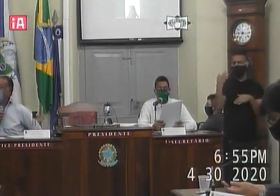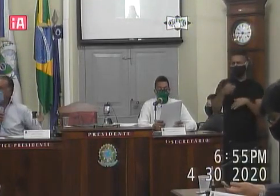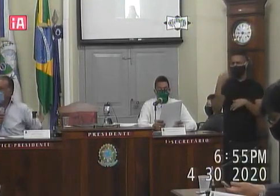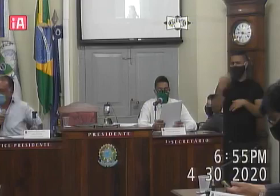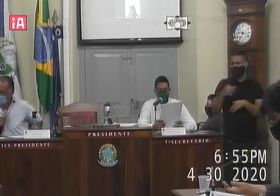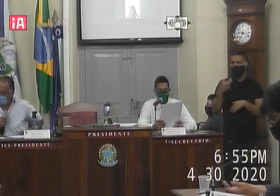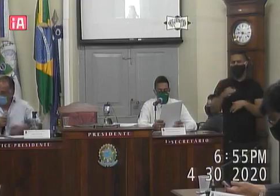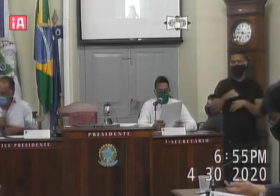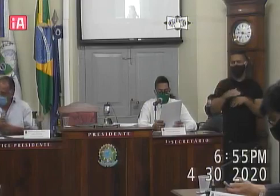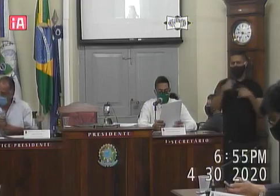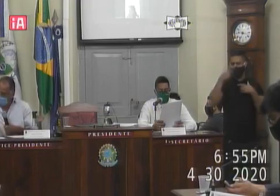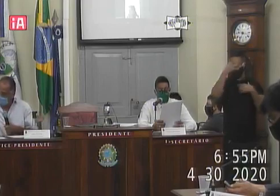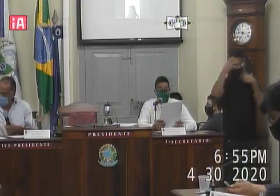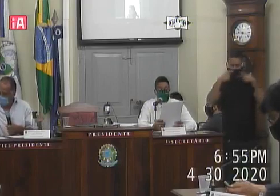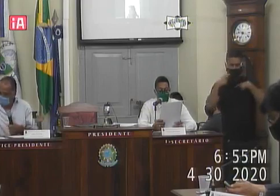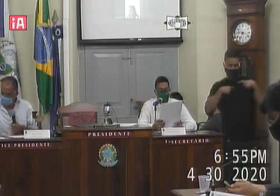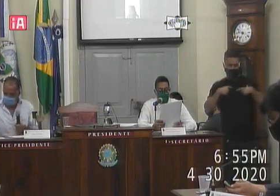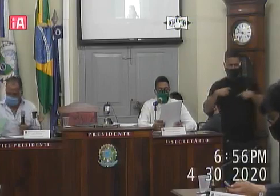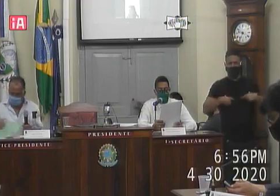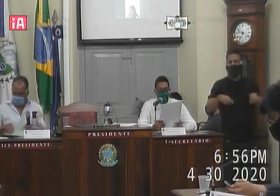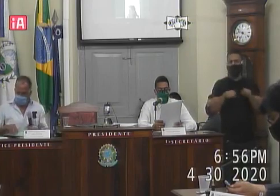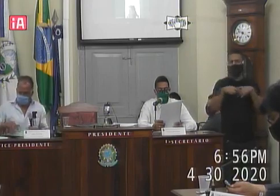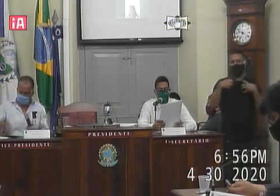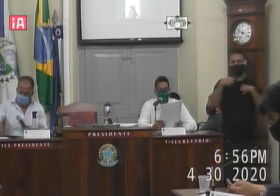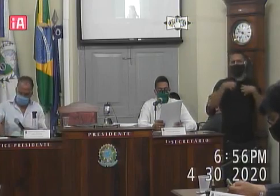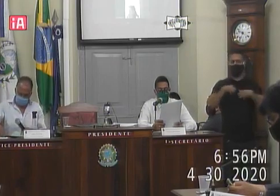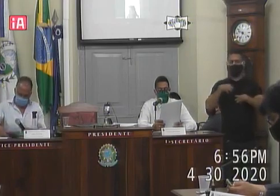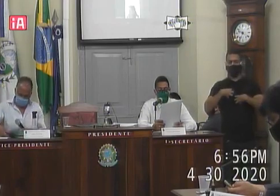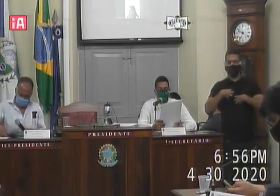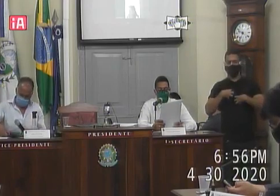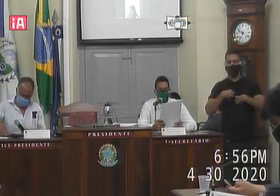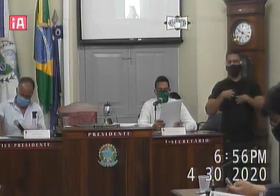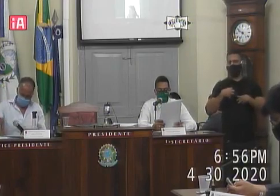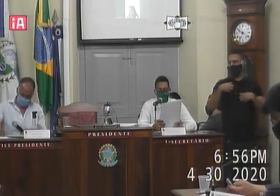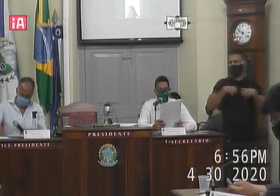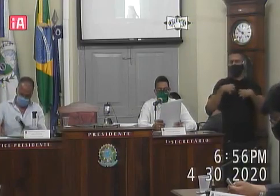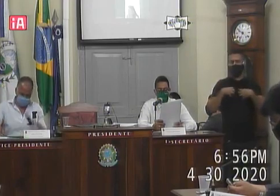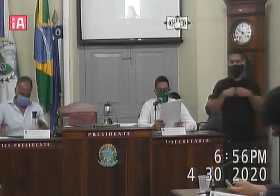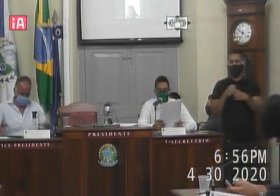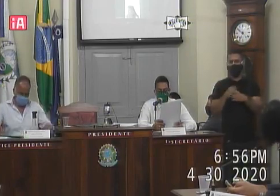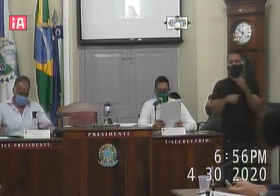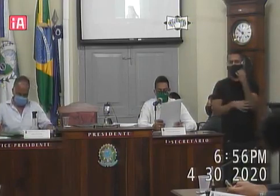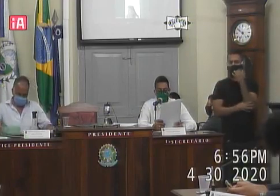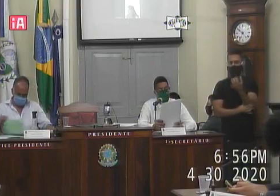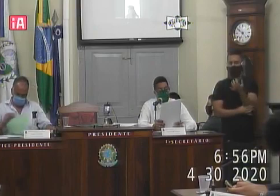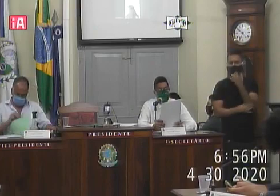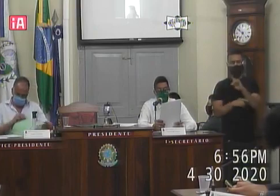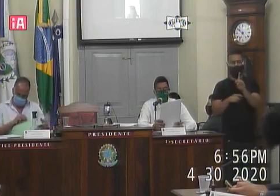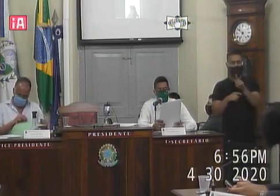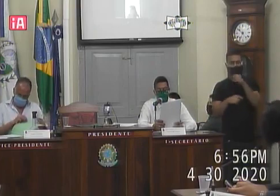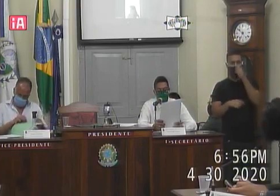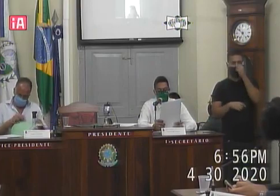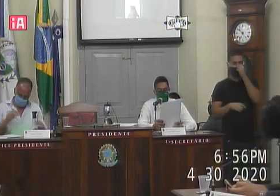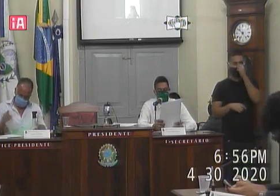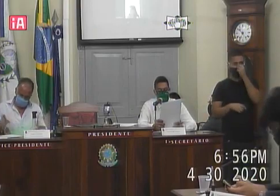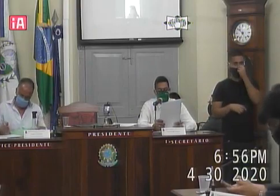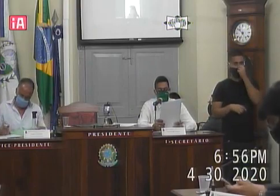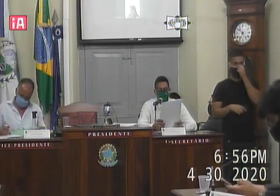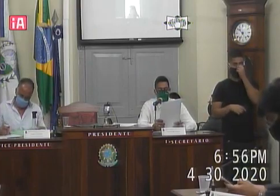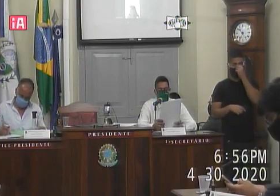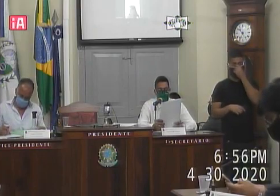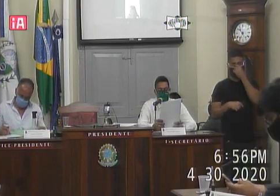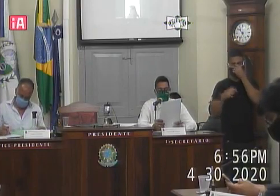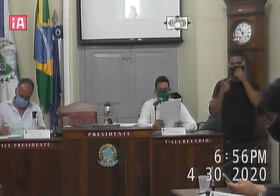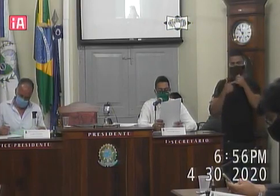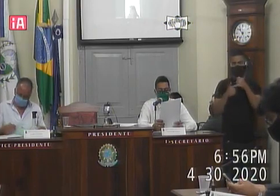todo o corpo e outros sintomas. A fibromialgia não é uma dor de artrite, doença de articulação. Não causa inflamação